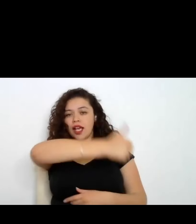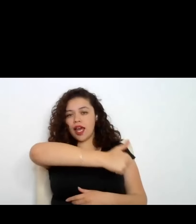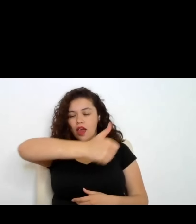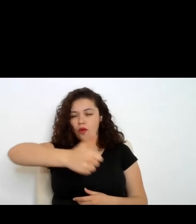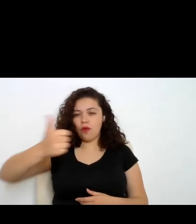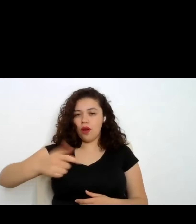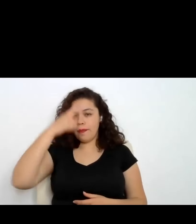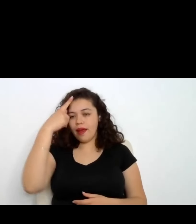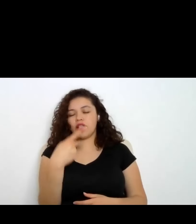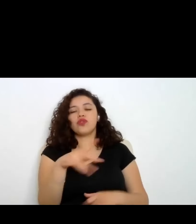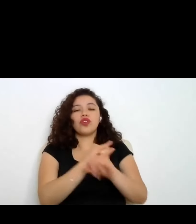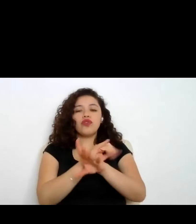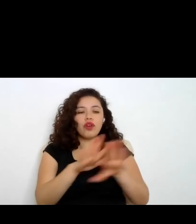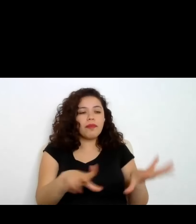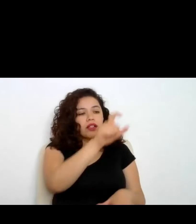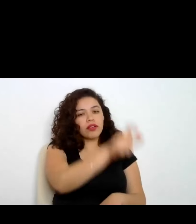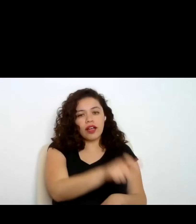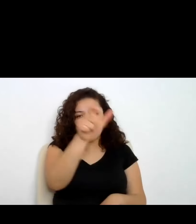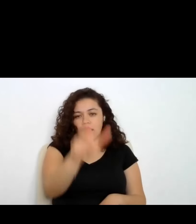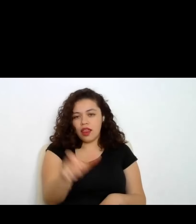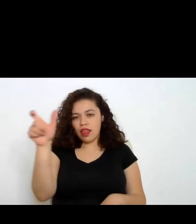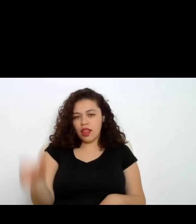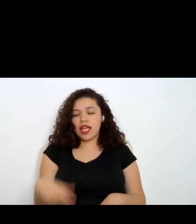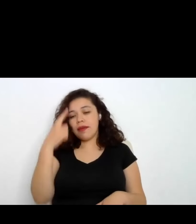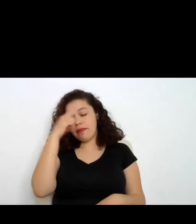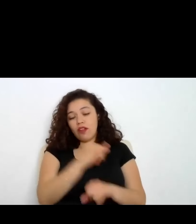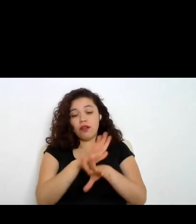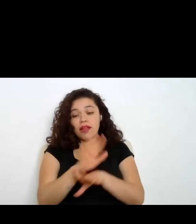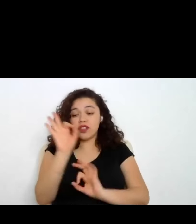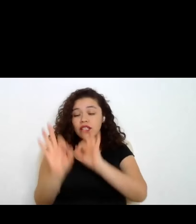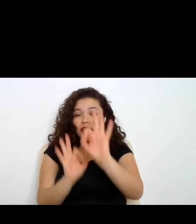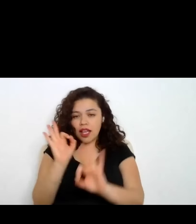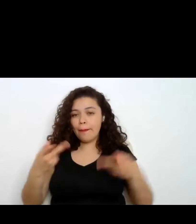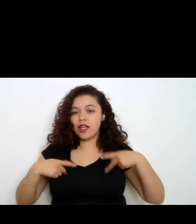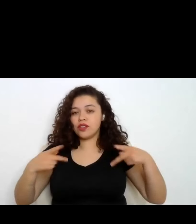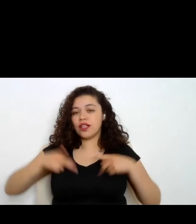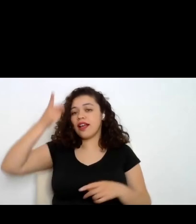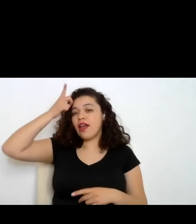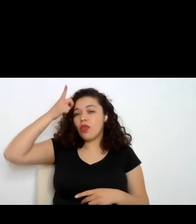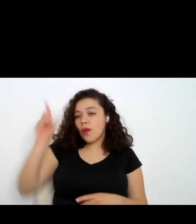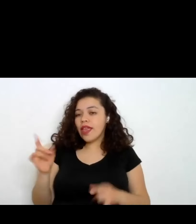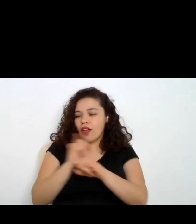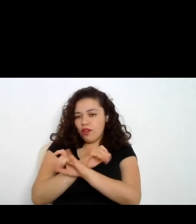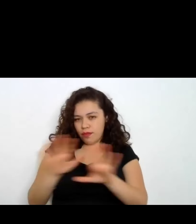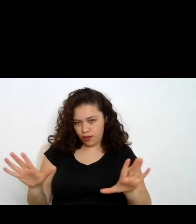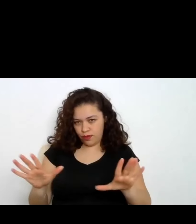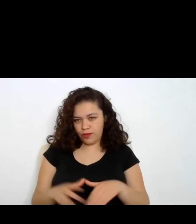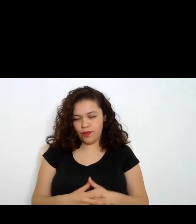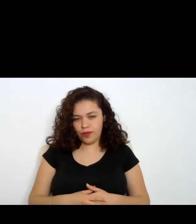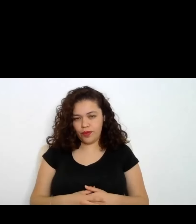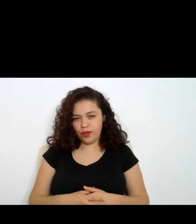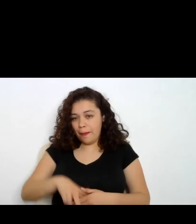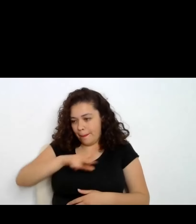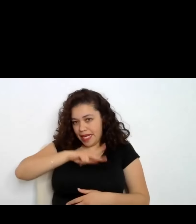pertenecen esos datos personales y que son objeto de tratamiento. Es la dueña de los datos personales.